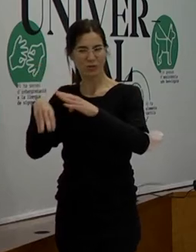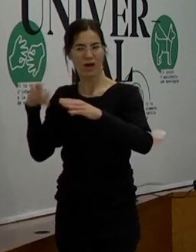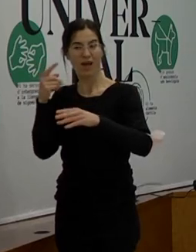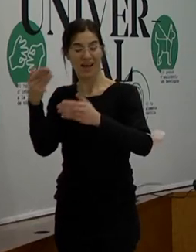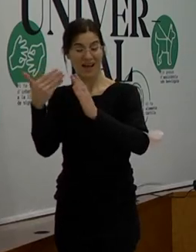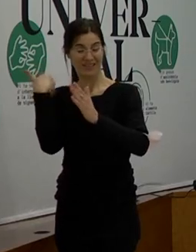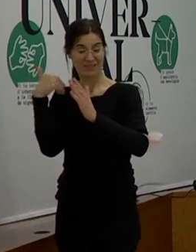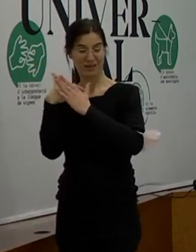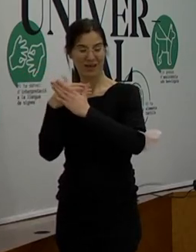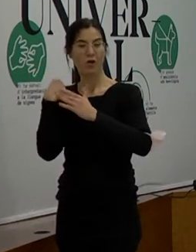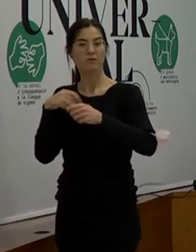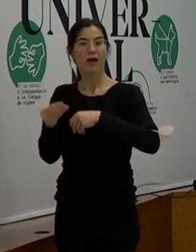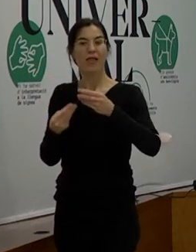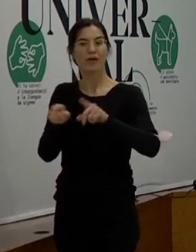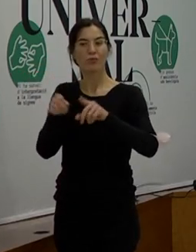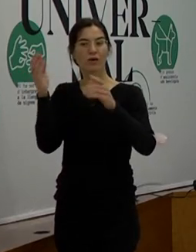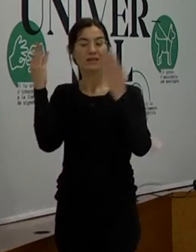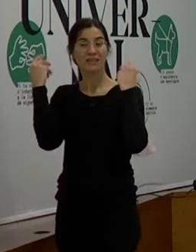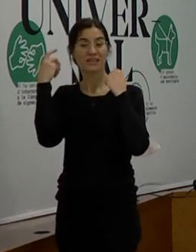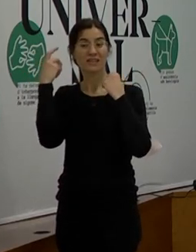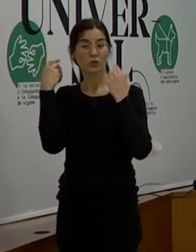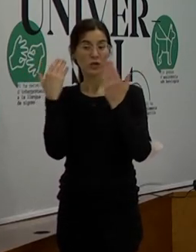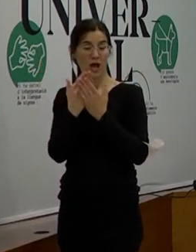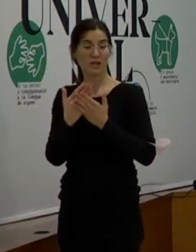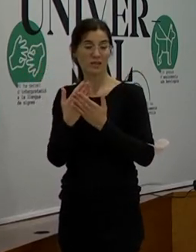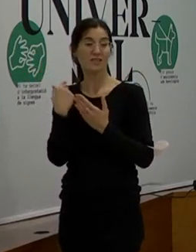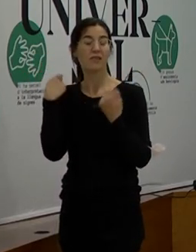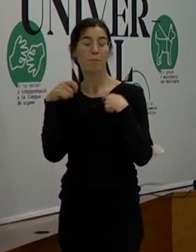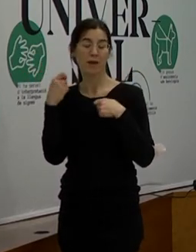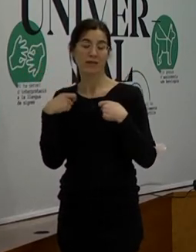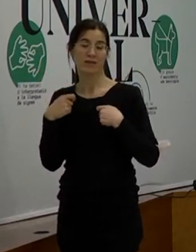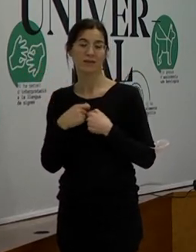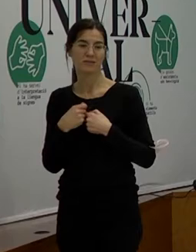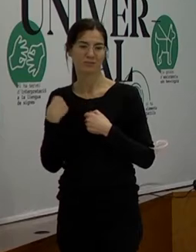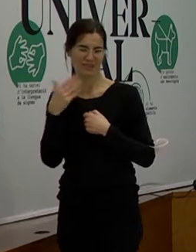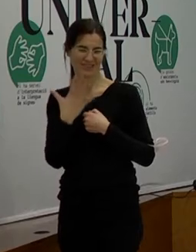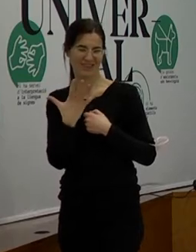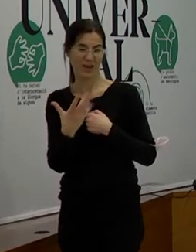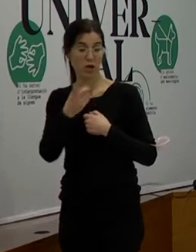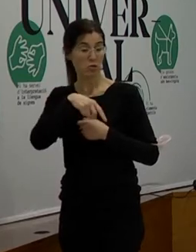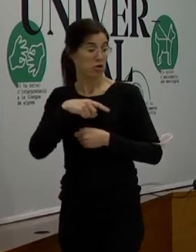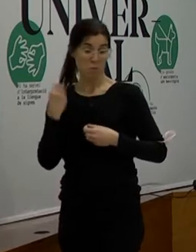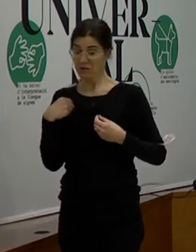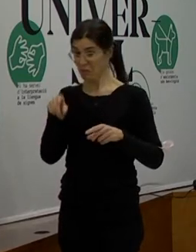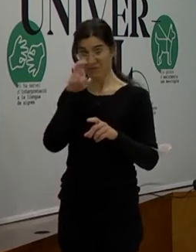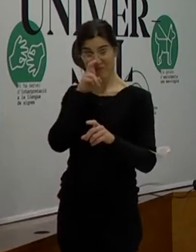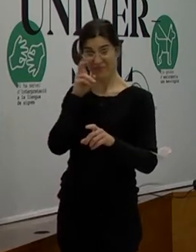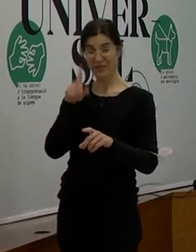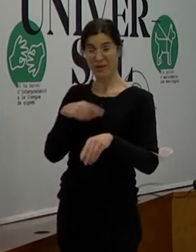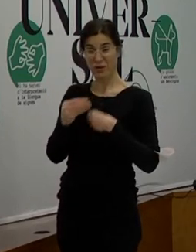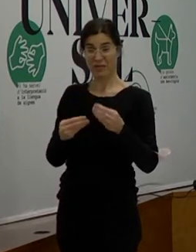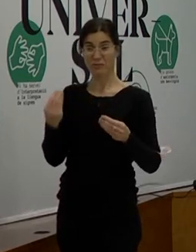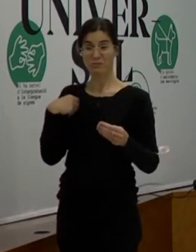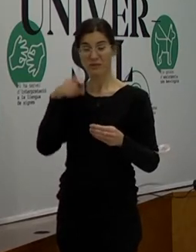pràctiques amb els alumnes, ell ara és estudiant d'arquitectura de cinquè, ja m'ha dit, i nosaltres fem el mateix, i aquest any